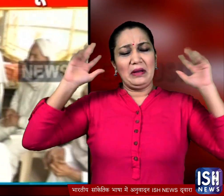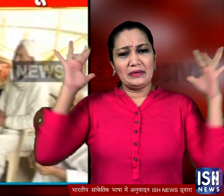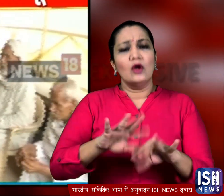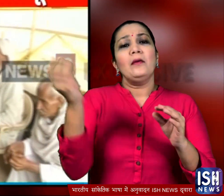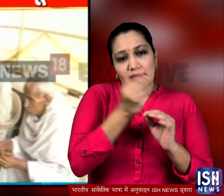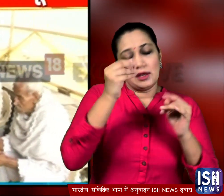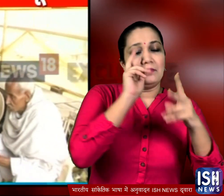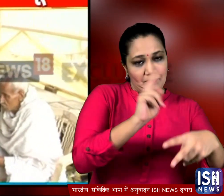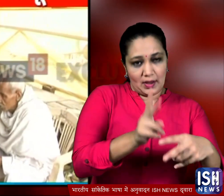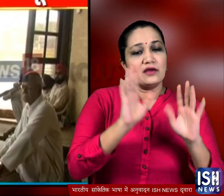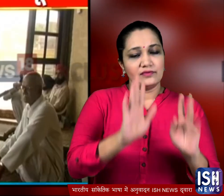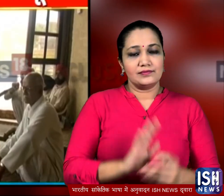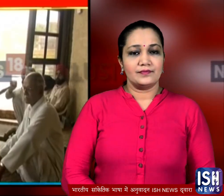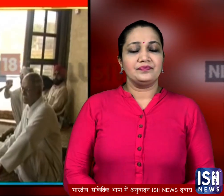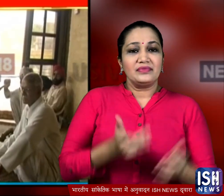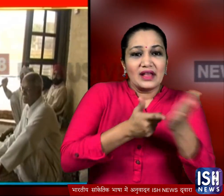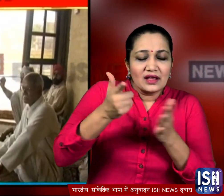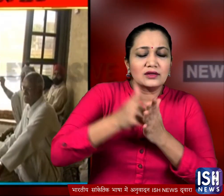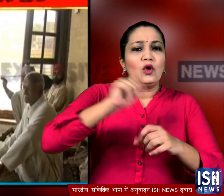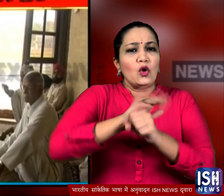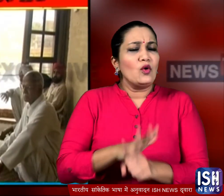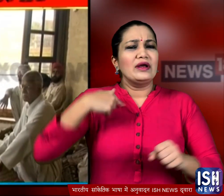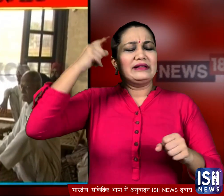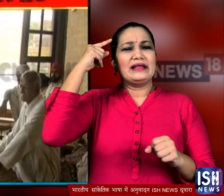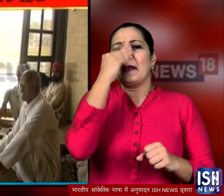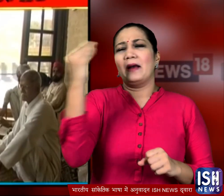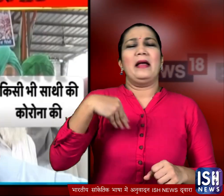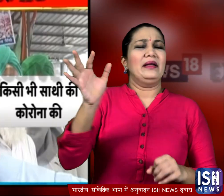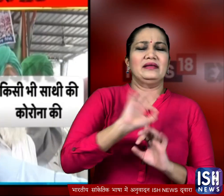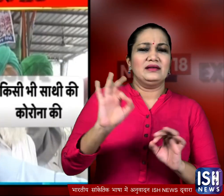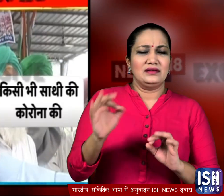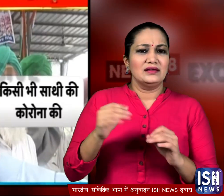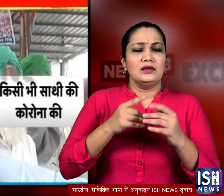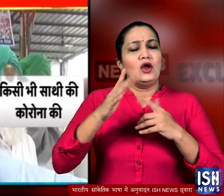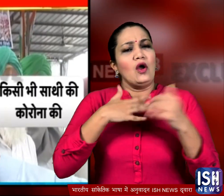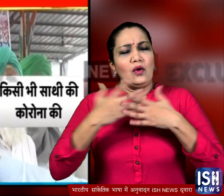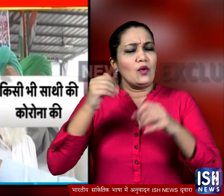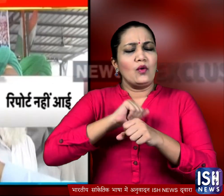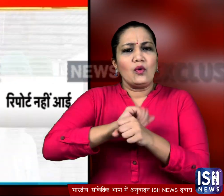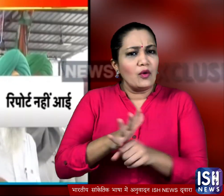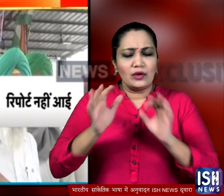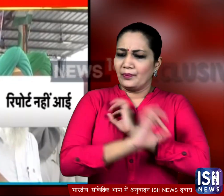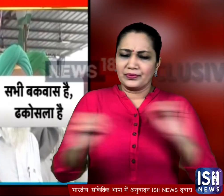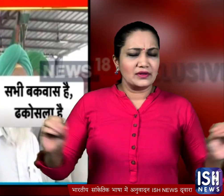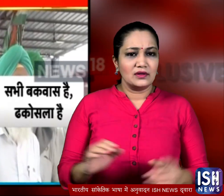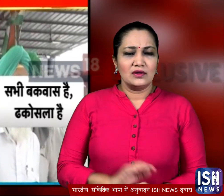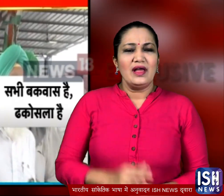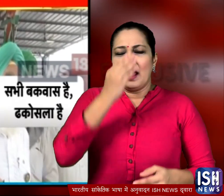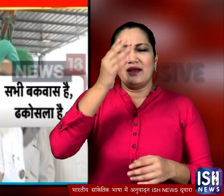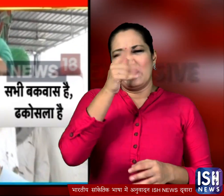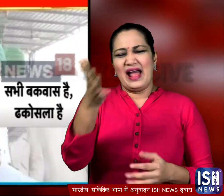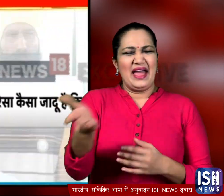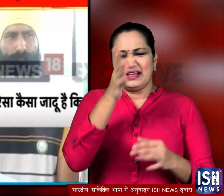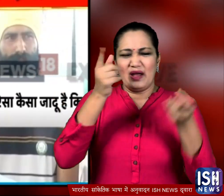कुछ आंदोलनकारी अब भी मौजूद हैं। इन किसानों को कोरोना तो कोई बीमारी ही नहीं लगती। किसी भी साथी का आज तक कोई कोरोना की रिपोर्ट नहीं आई। सभी अब